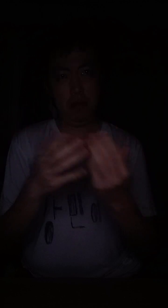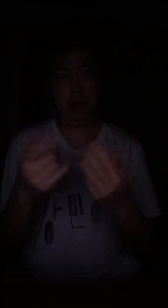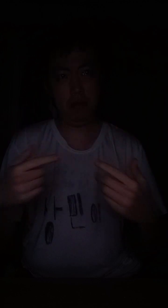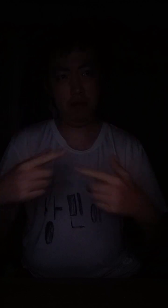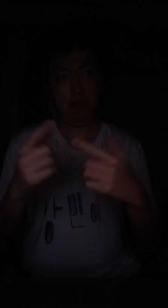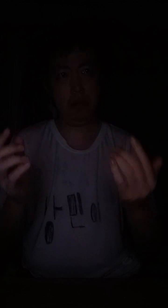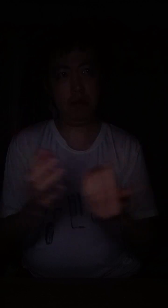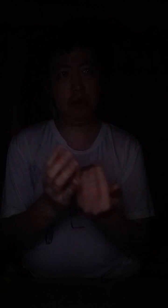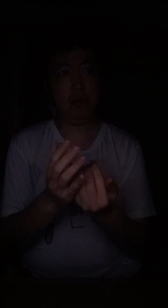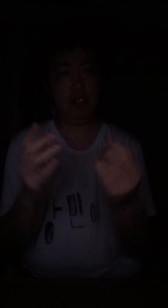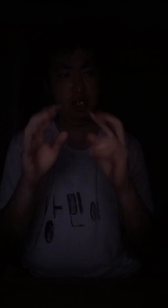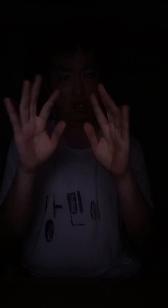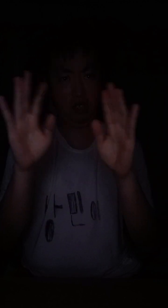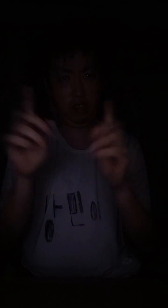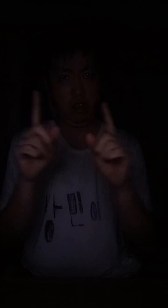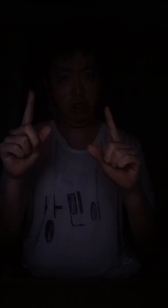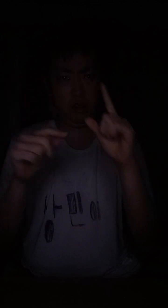원하는 화면의 각도가 나오는지 확인하는 겁니다.